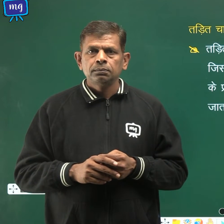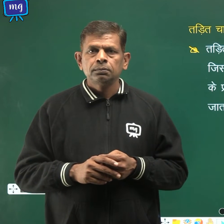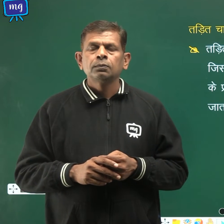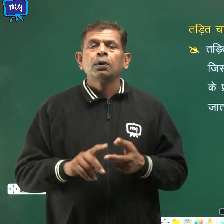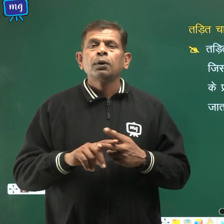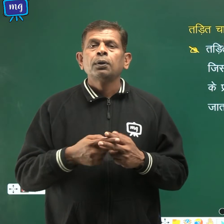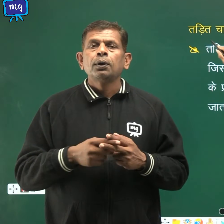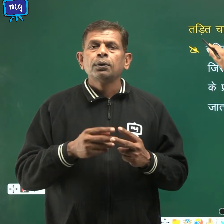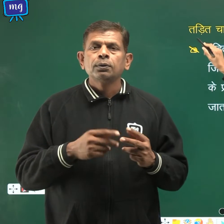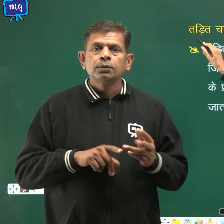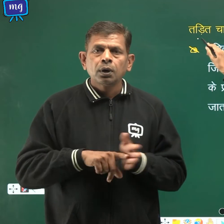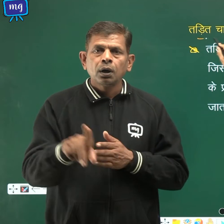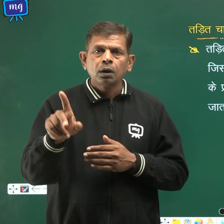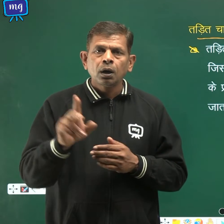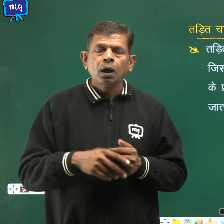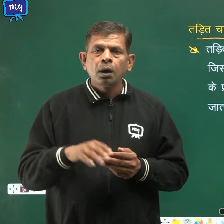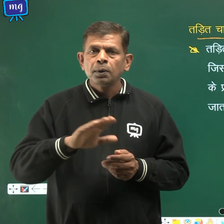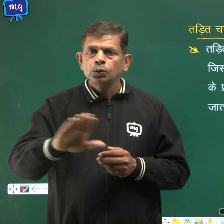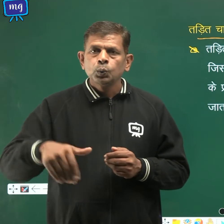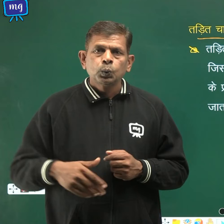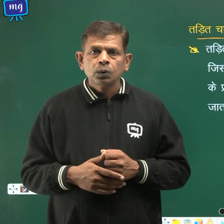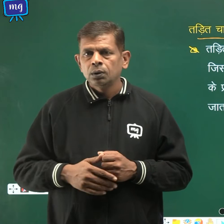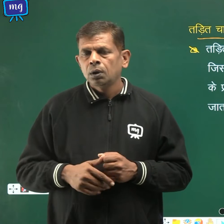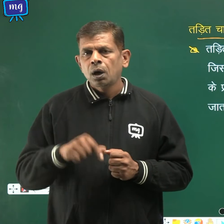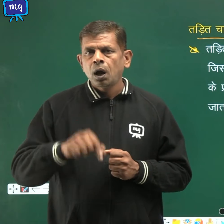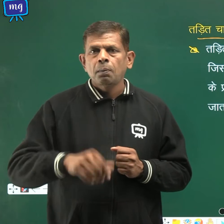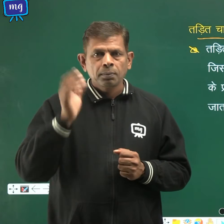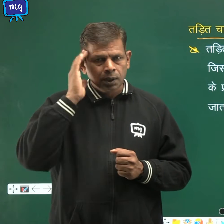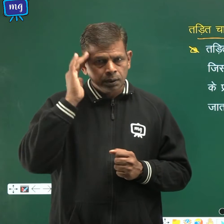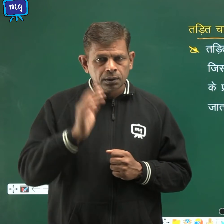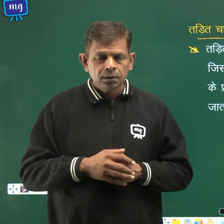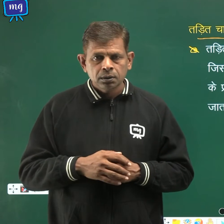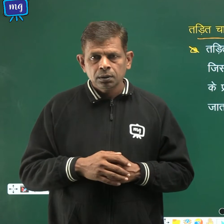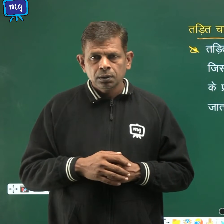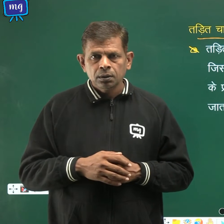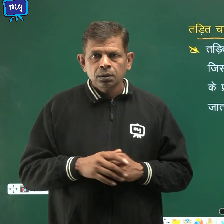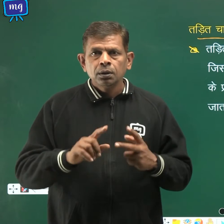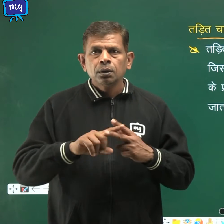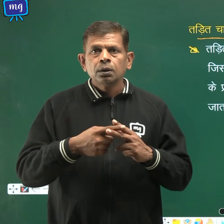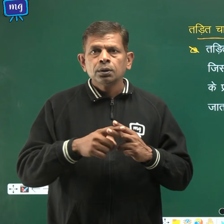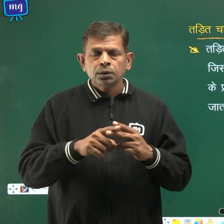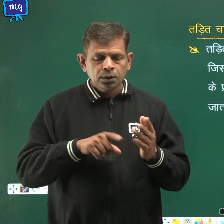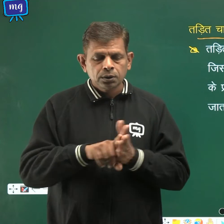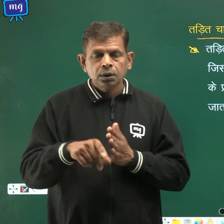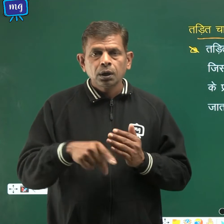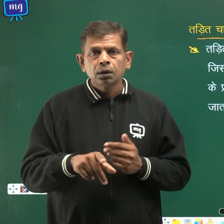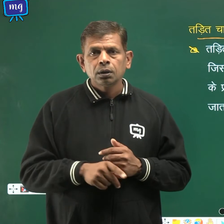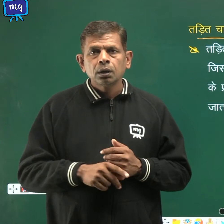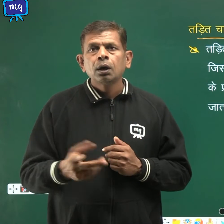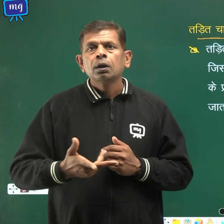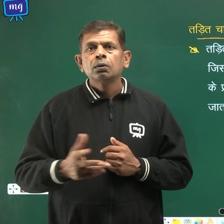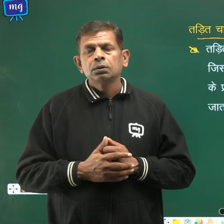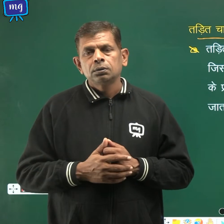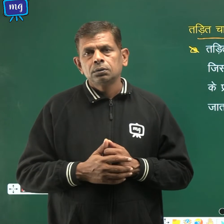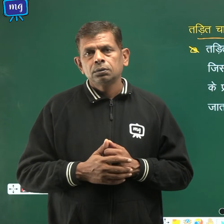तड़ित चालक। बच्चों, अब हम समझेंगे कि तड़ित चालक क्या